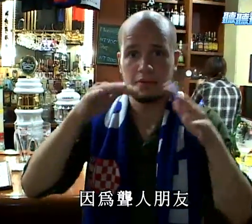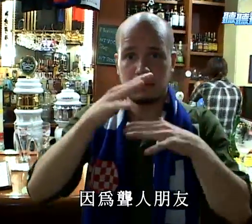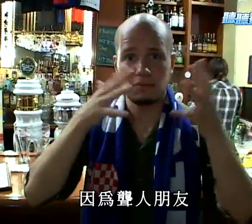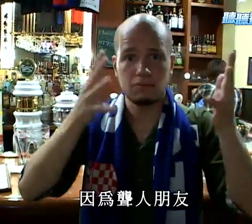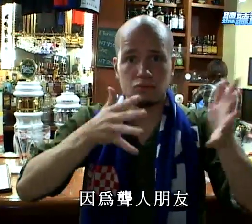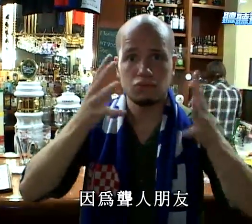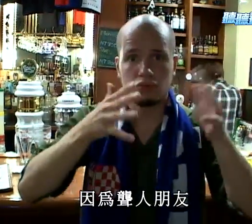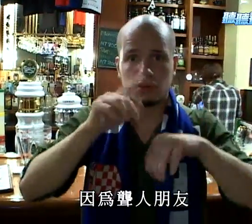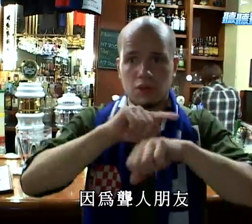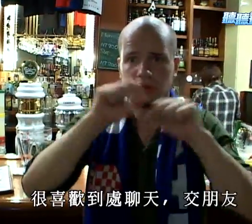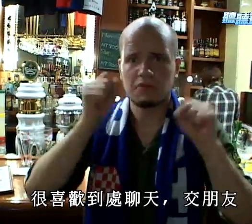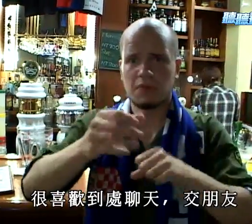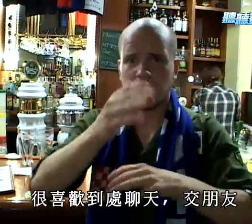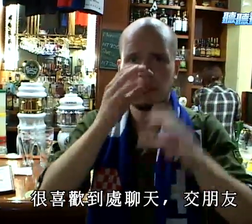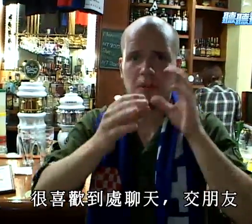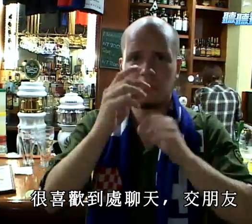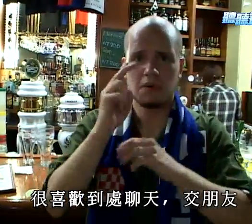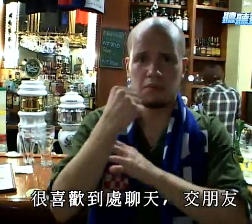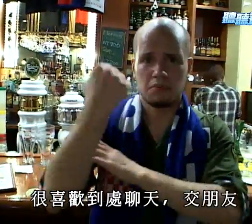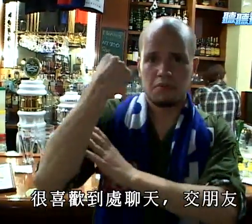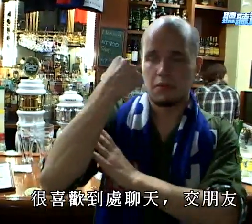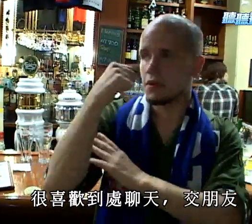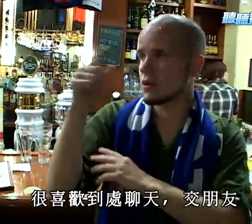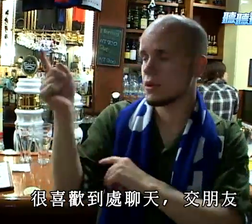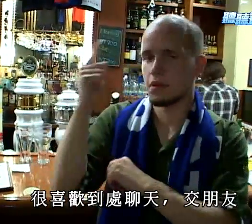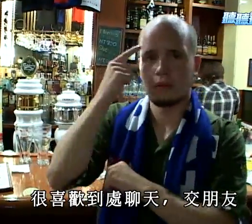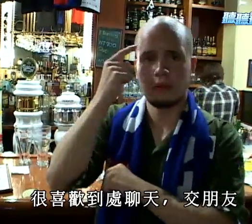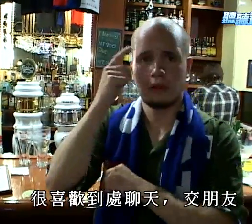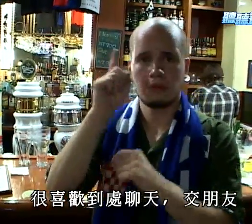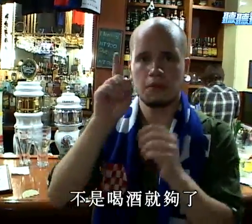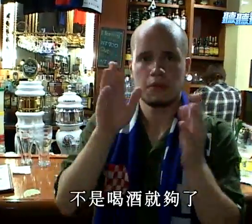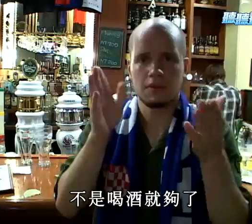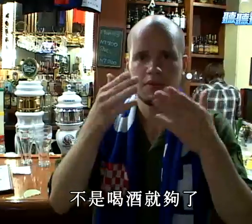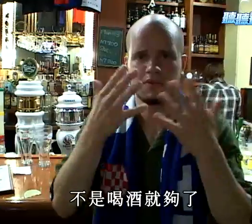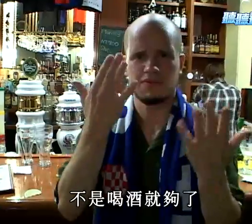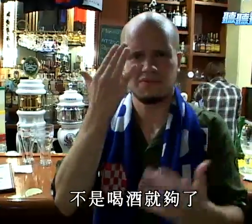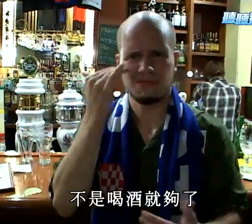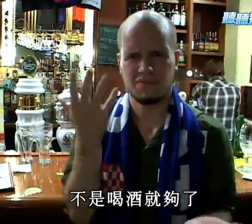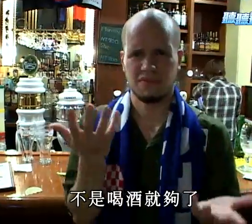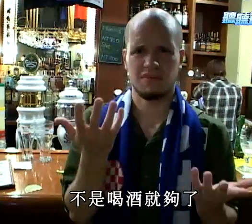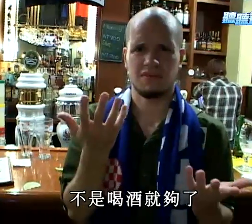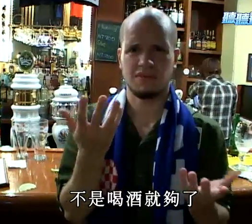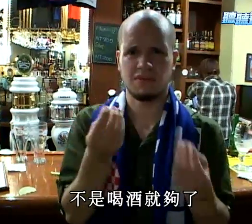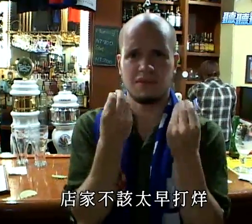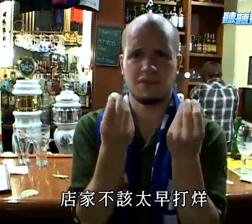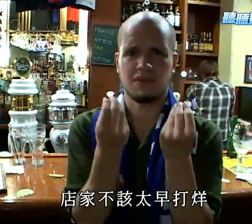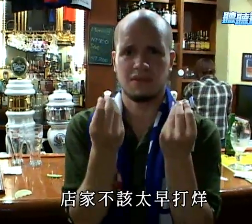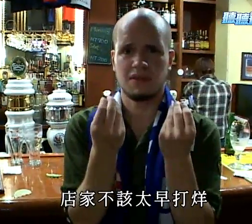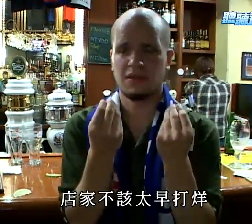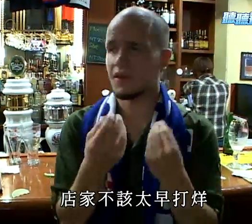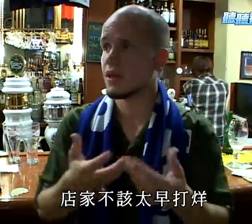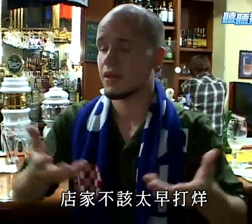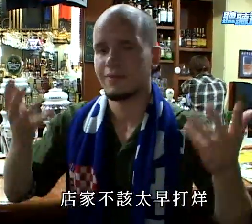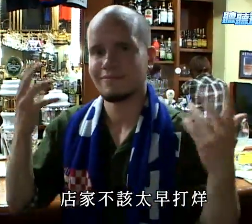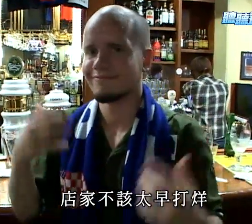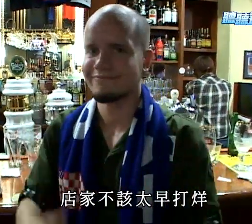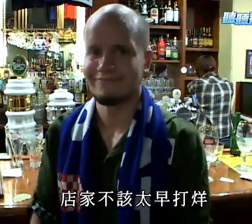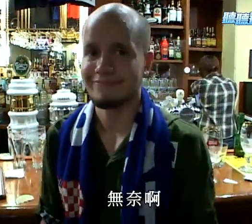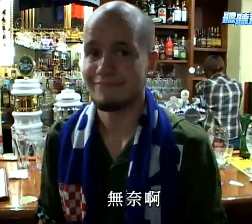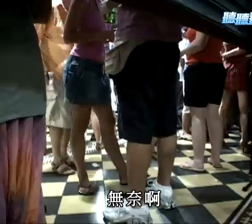人朋友很喜欢到处聊天交朋友，不是喝酒就够了，店家不该太早打烊，无奈耶。